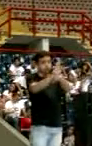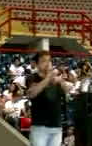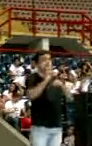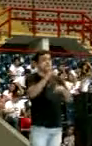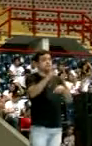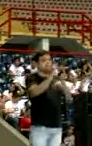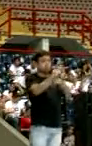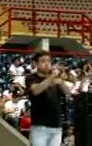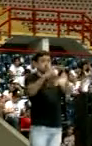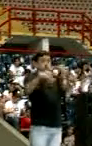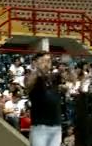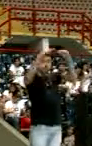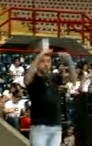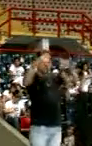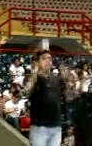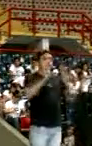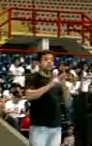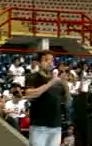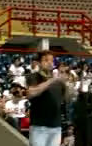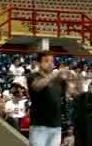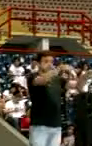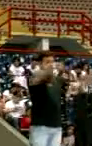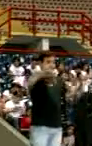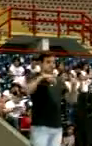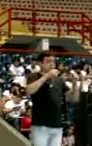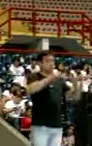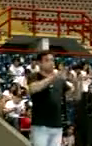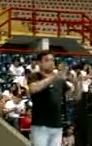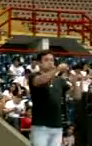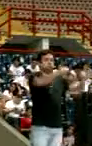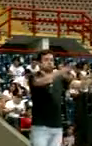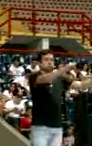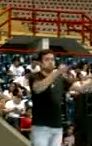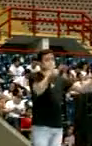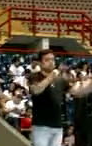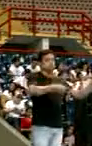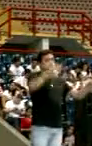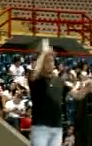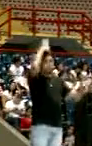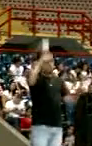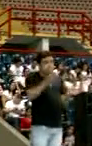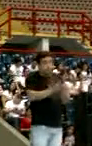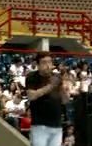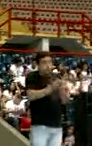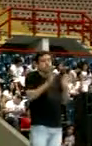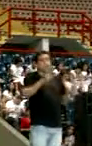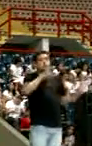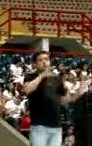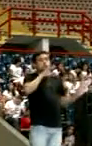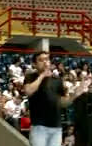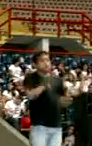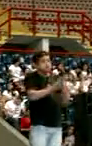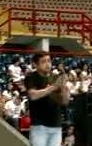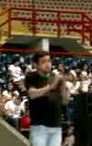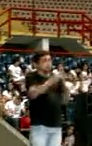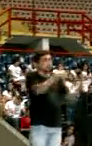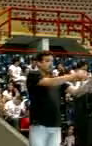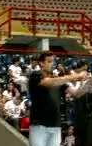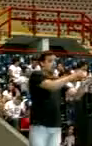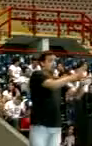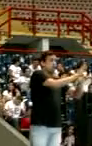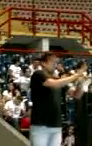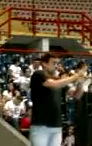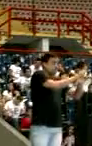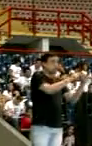o comércio se desenvolver, o território se expande. É bom para o rei. Só não é bom para o pobre. Porque o pobre ou vai trabalhar para o